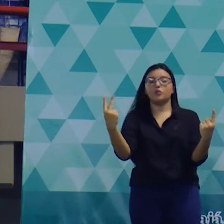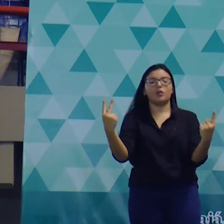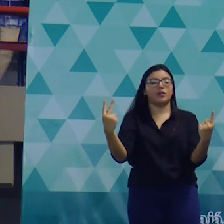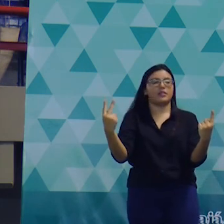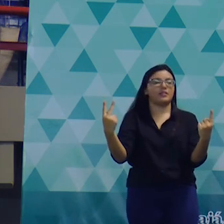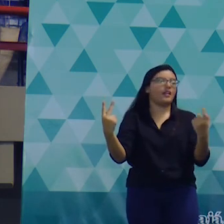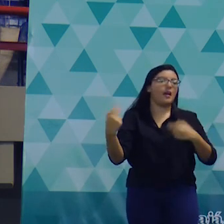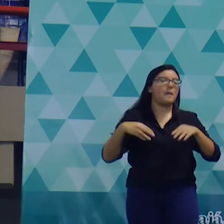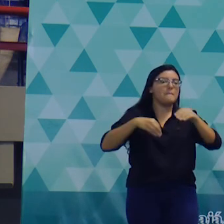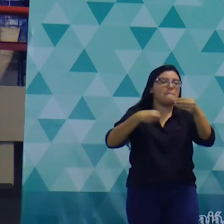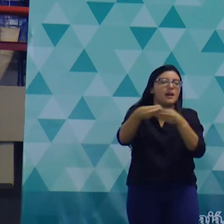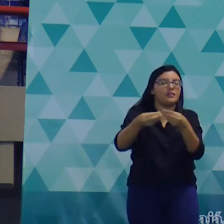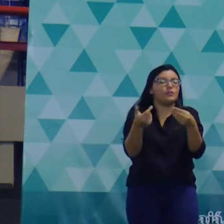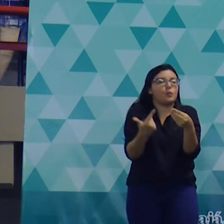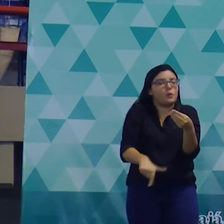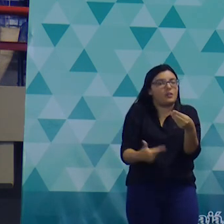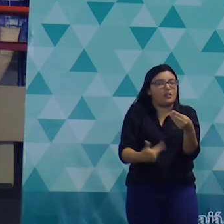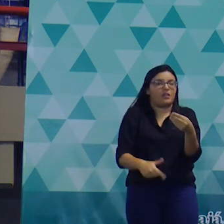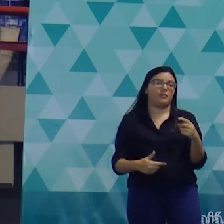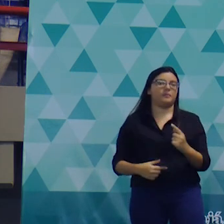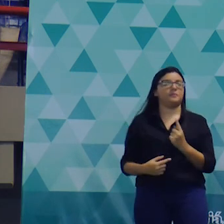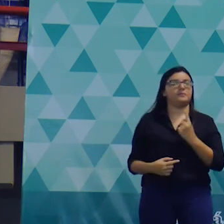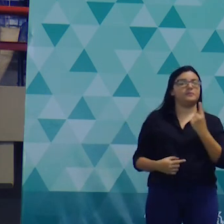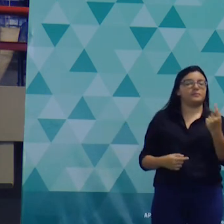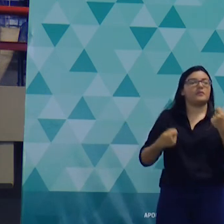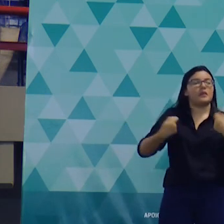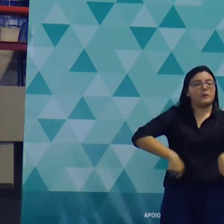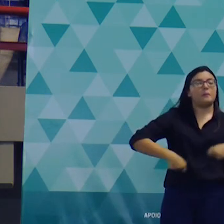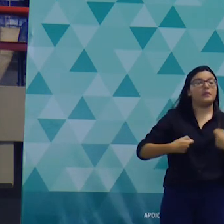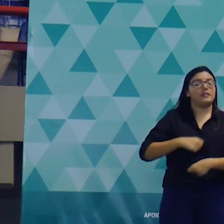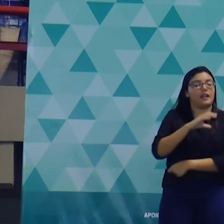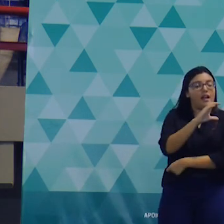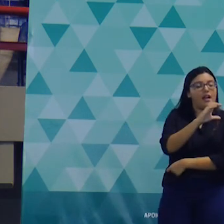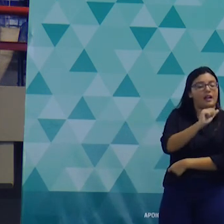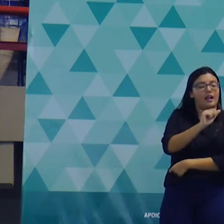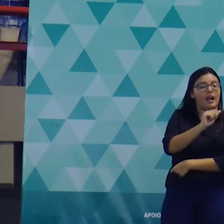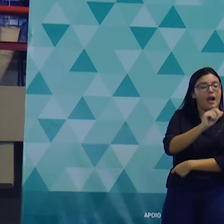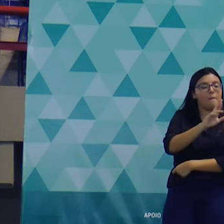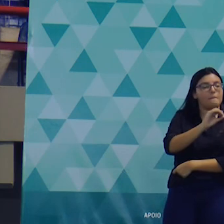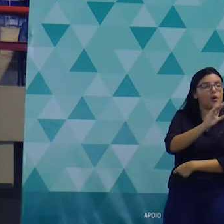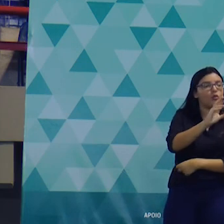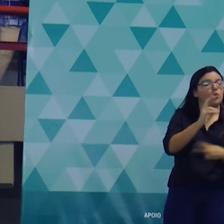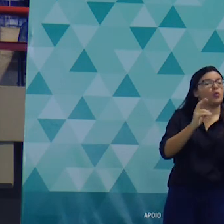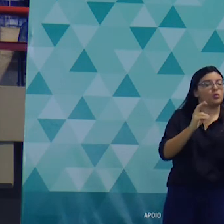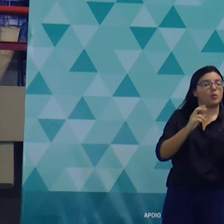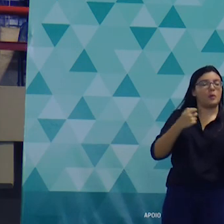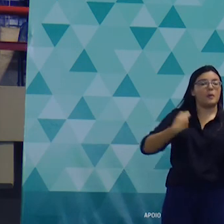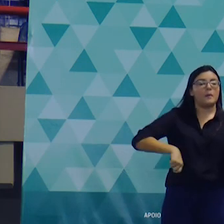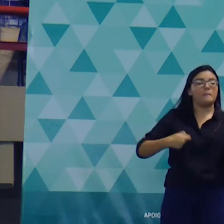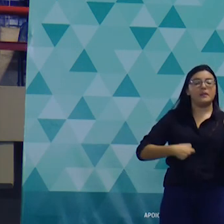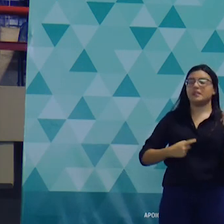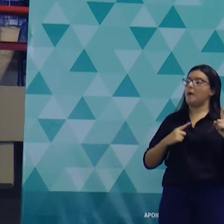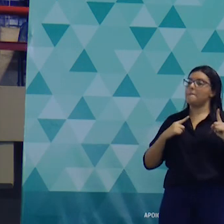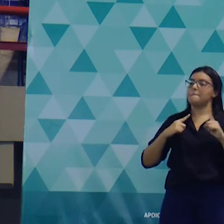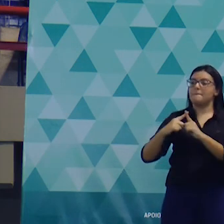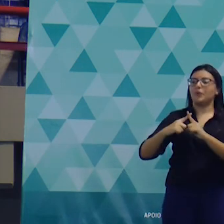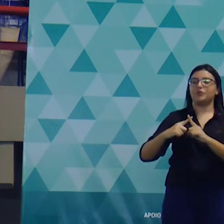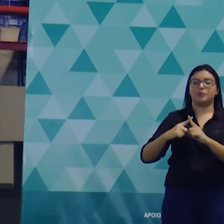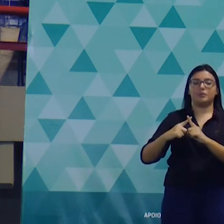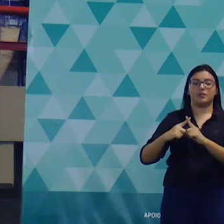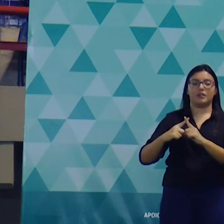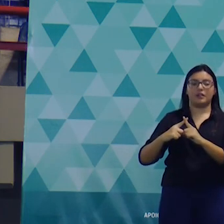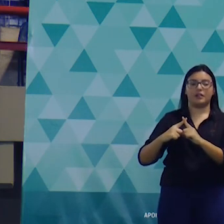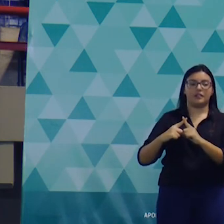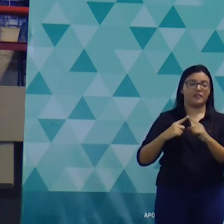membro. Aqui no primeiro membro, eu preciso ter 2 carbonos. Então, o que é que eu faço? Multiplico essa molécula